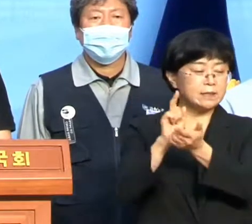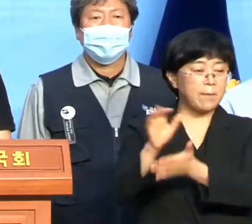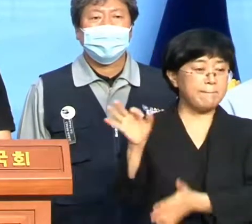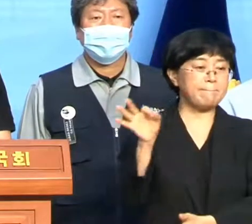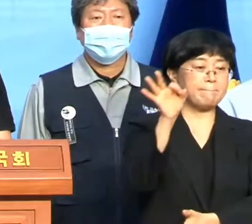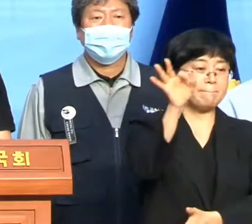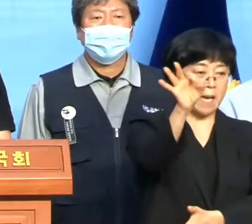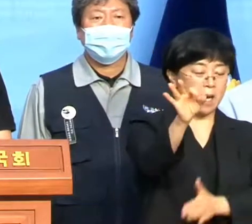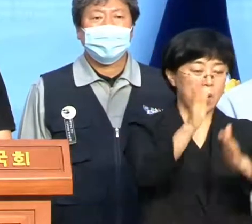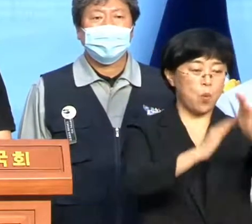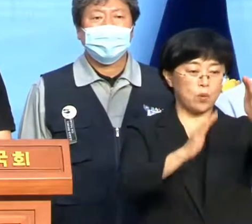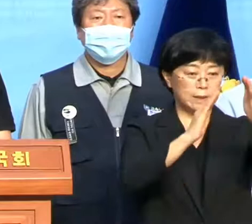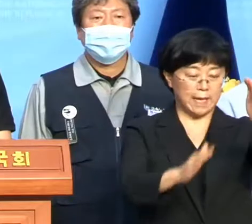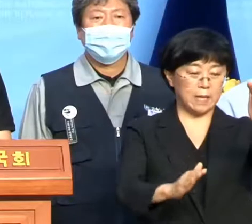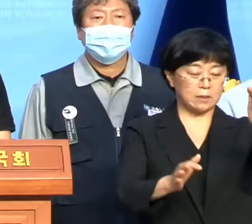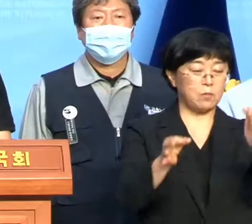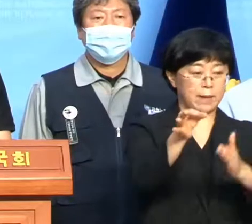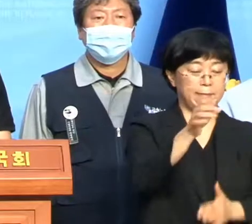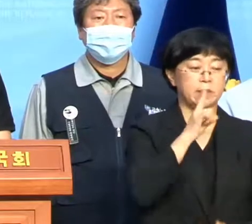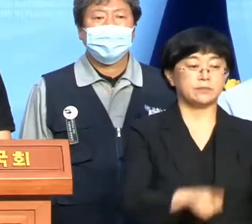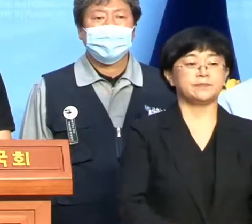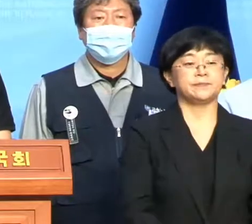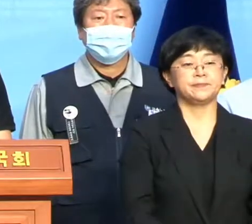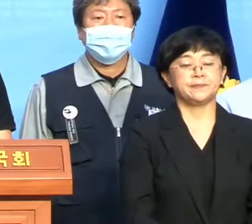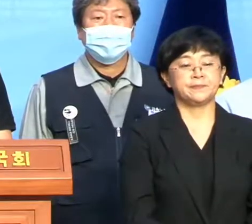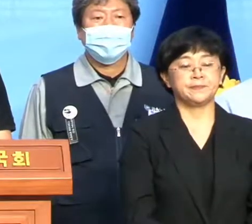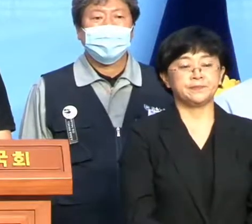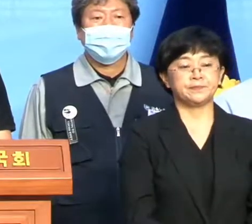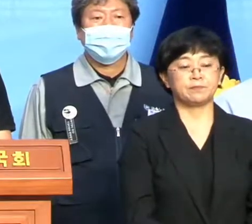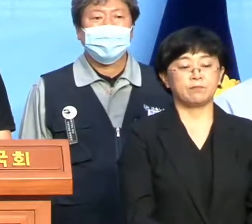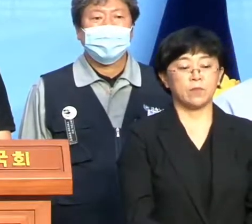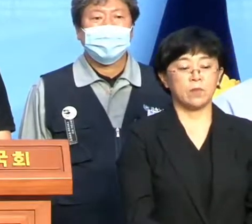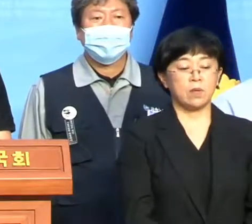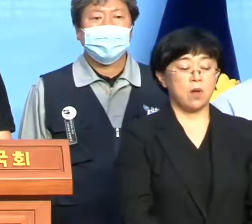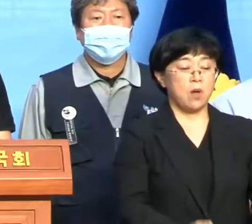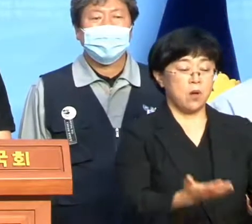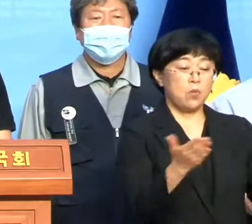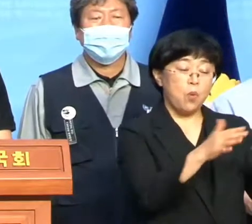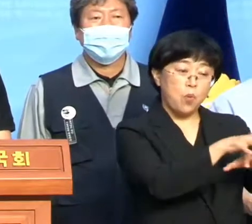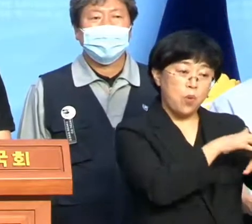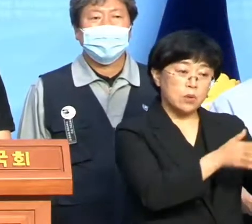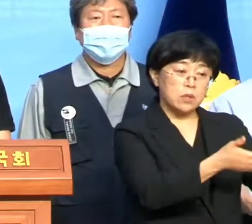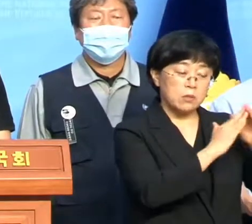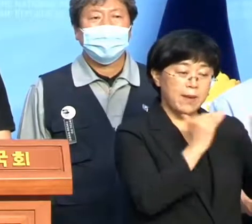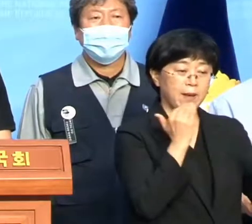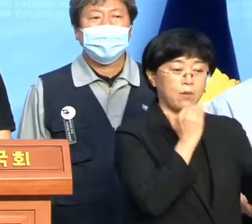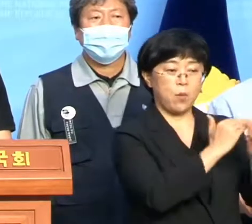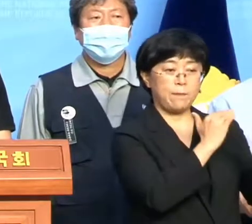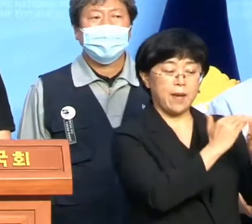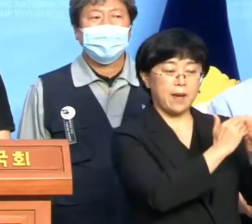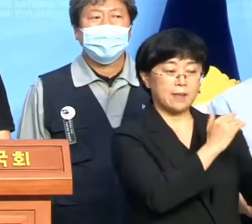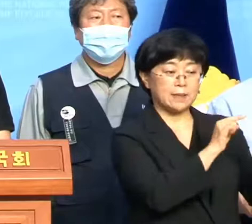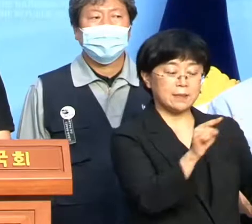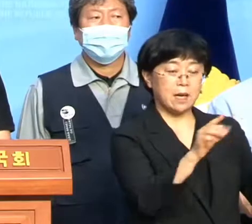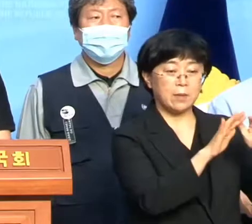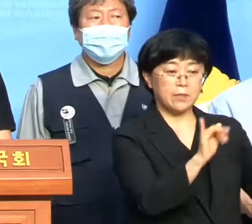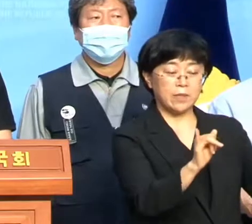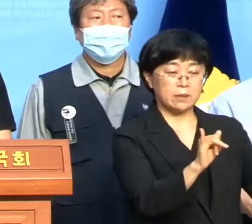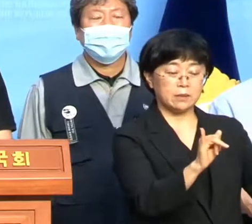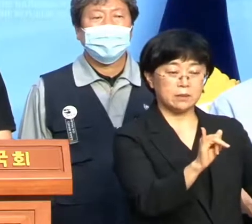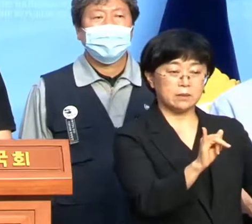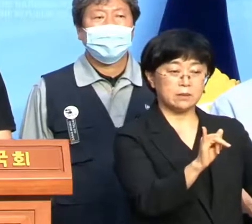공단의 납부 하라 노조 설립을 이유로 해고된 노동자들을